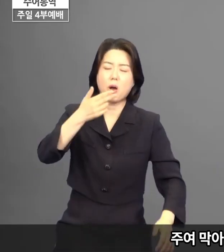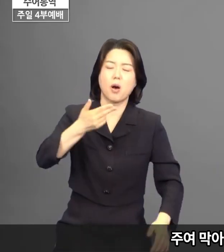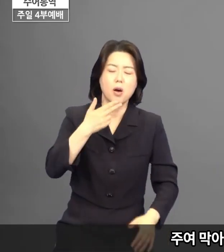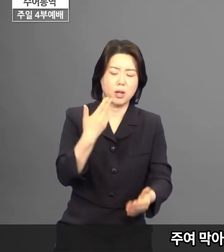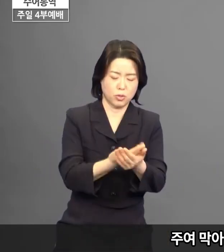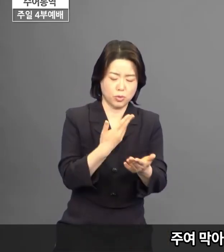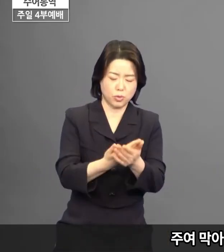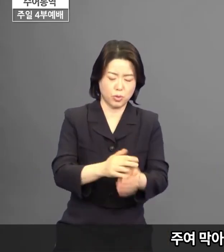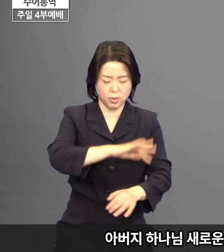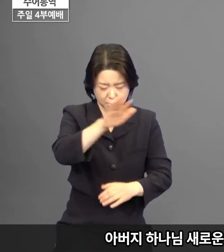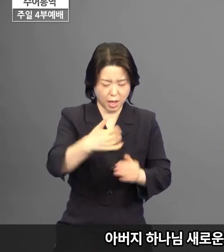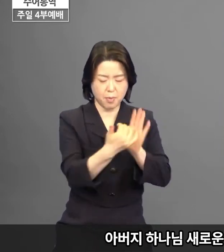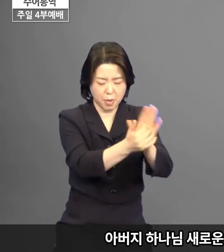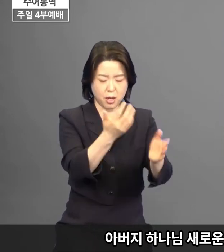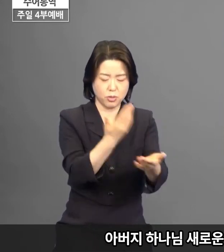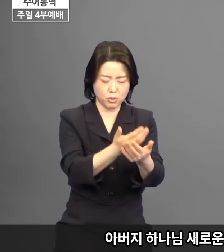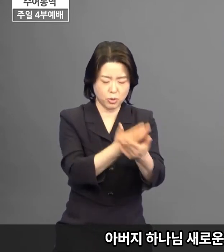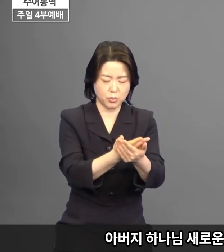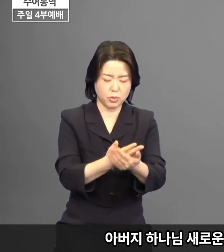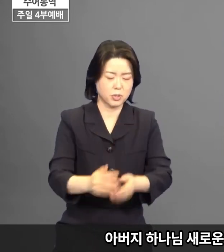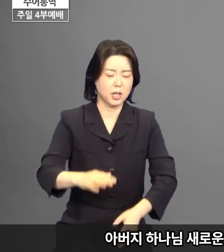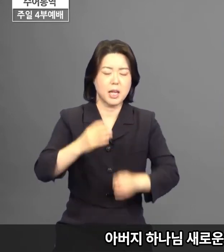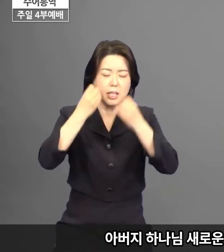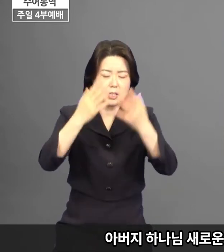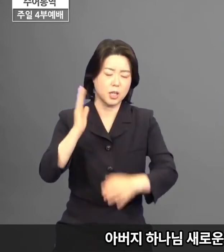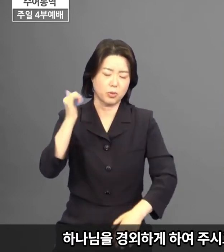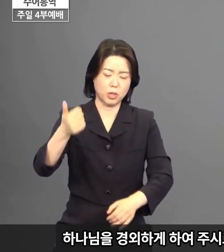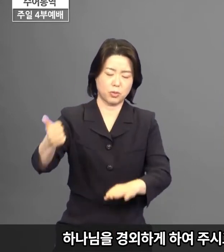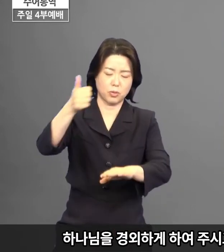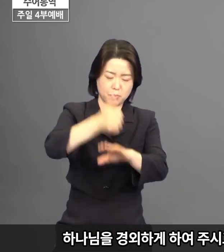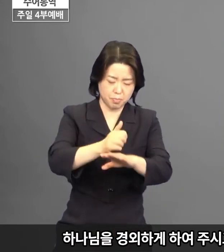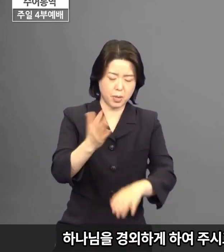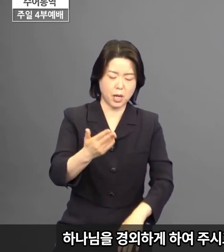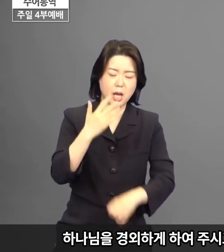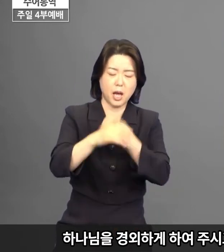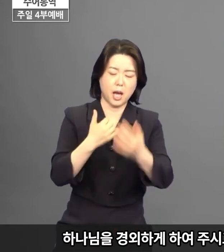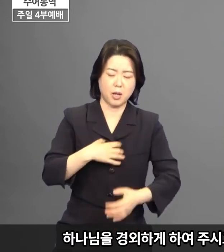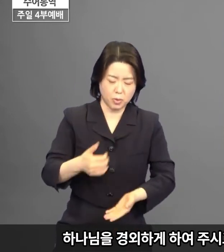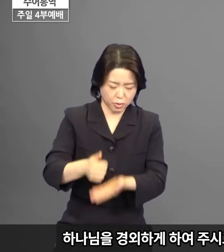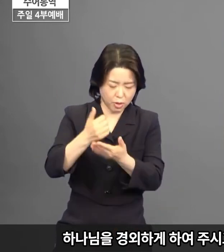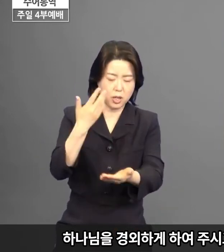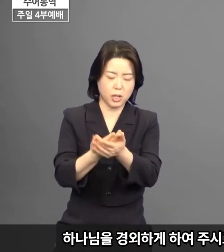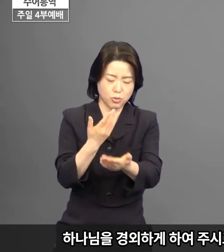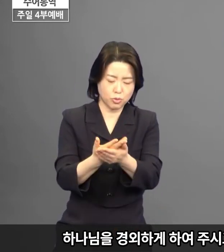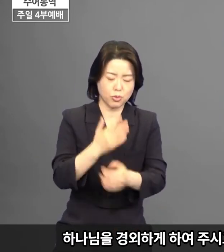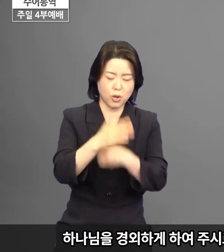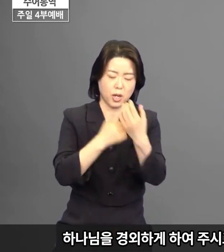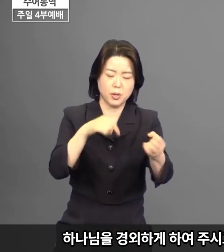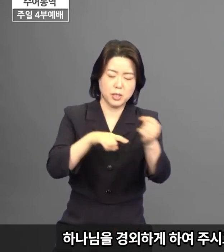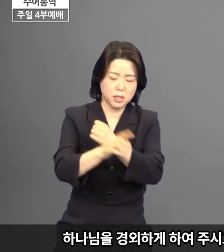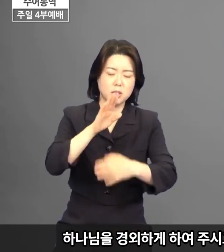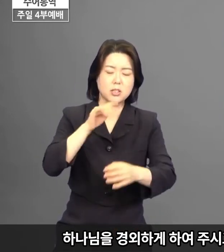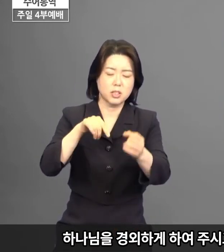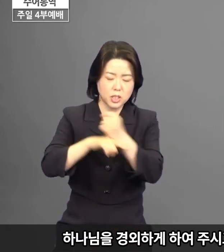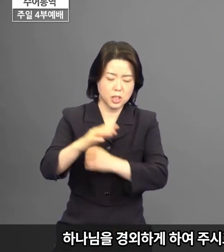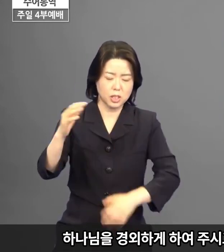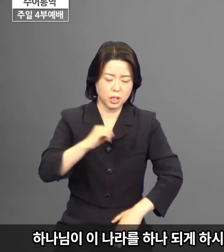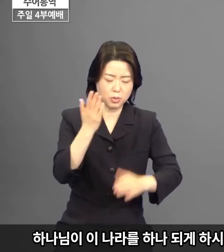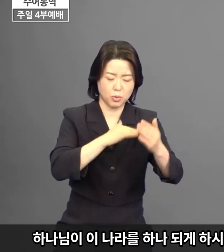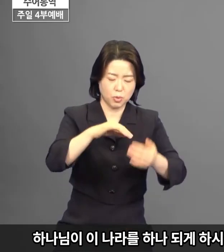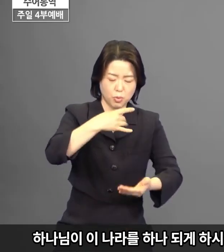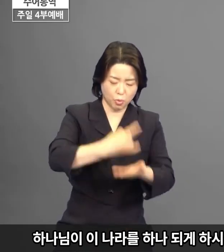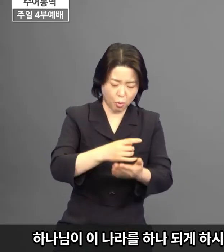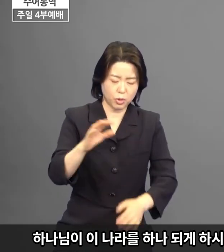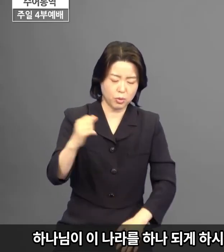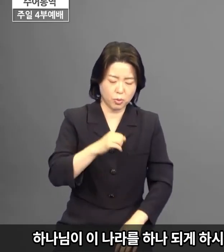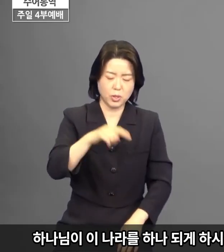막아 주시옵소서. 아버지 하나님, 새로운 대통령이 세워졌습니다. 하나님을 경외하게 하여 주시고 하나님의 뜻과 진리로 공의로